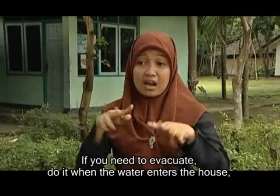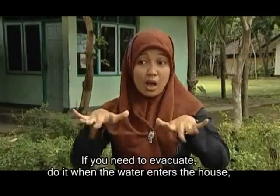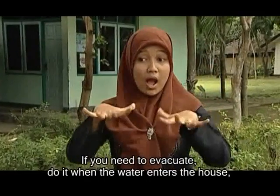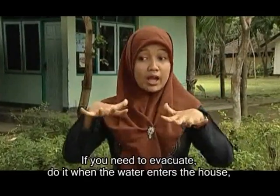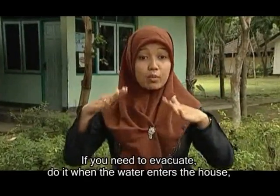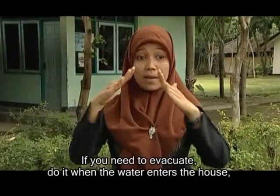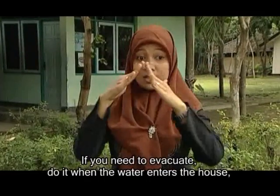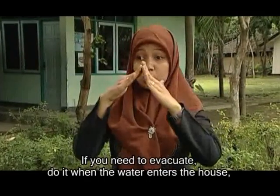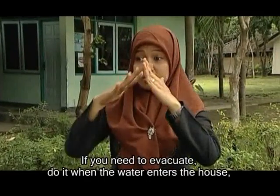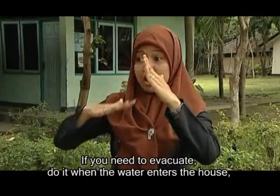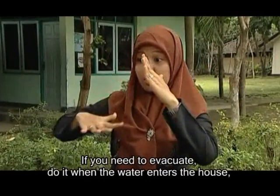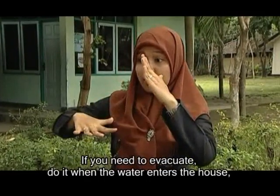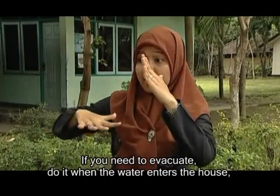Kalau air mulai masuk ke dalam rumah,